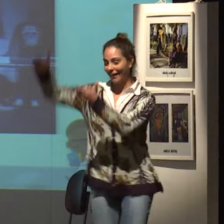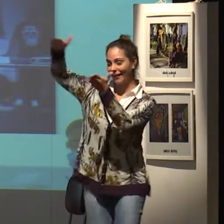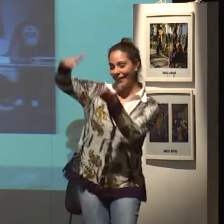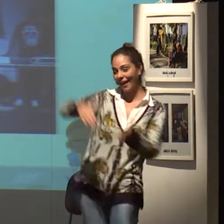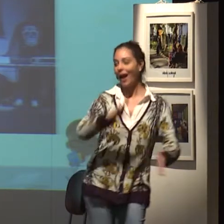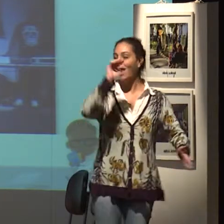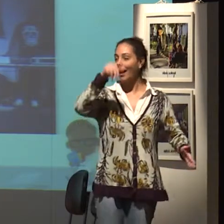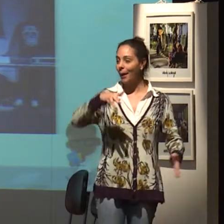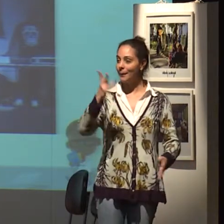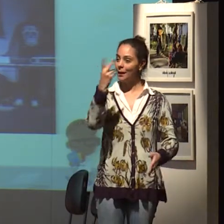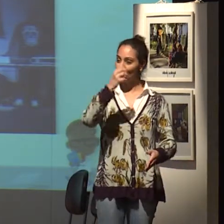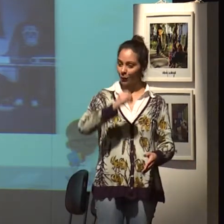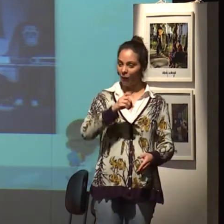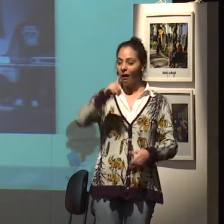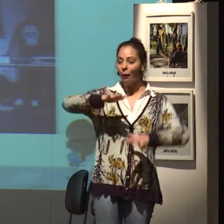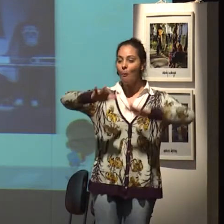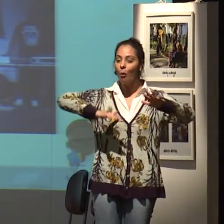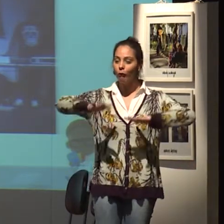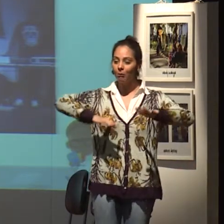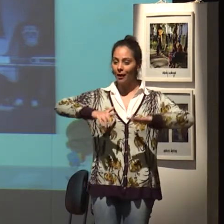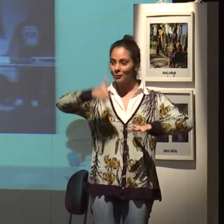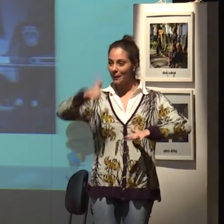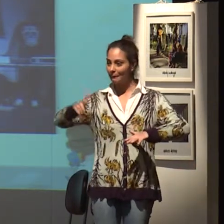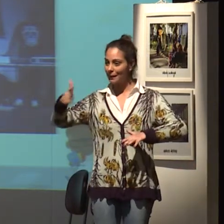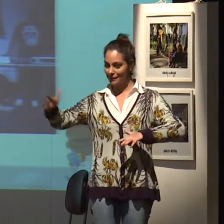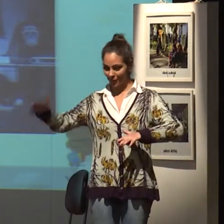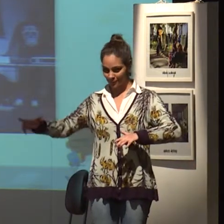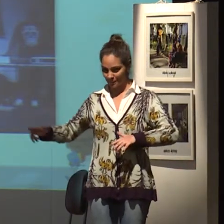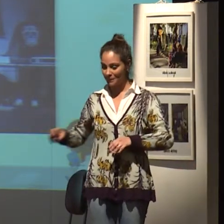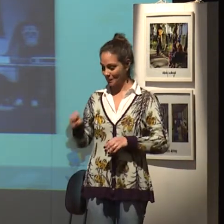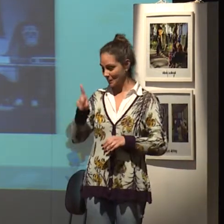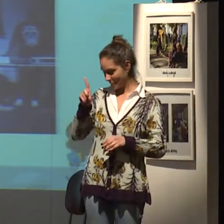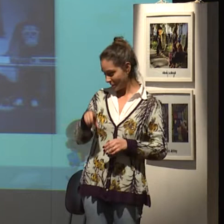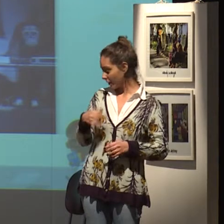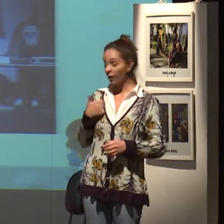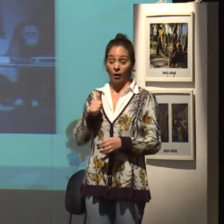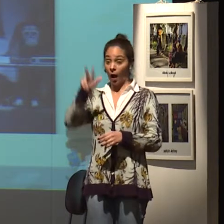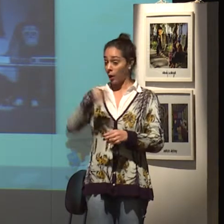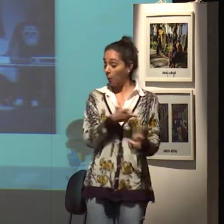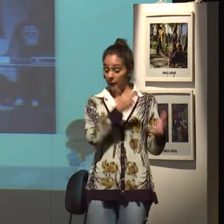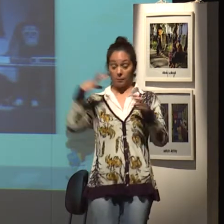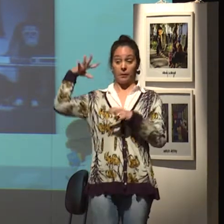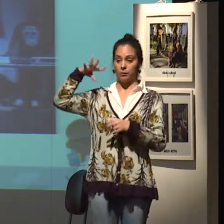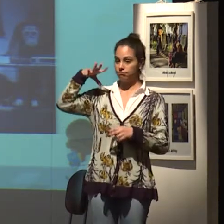E ele faz um sinal, ele continua o movimento, se junta a um sinal. Isso é repetição de movimento. Os alunos